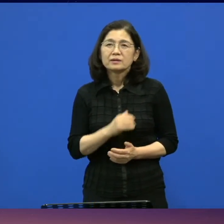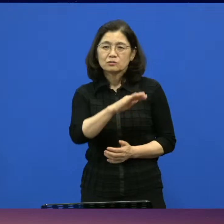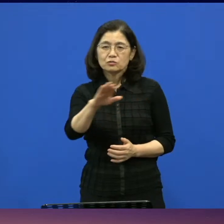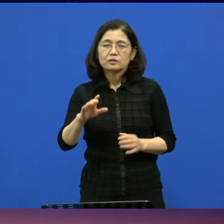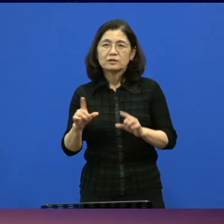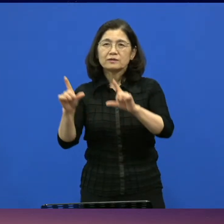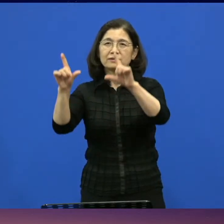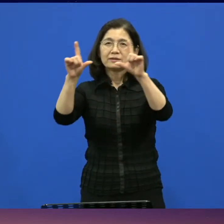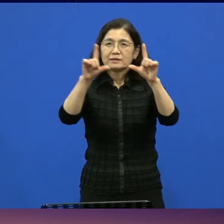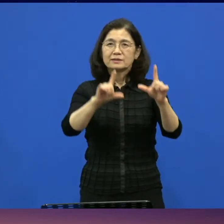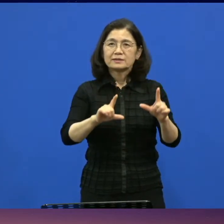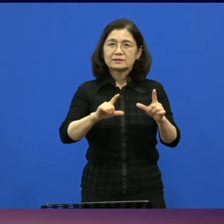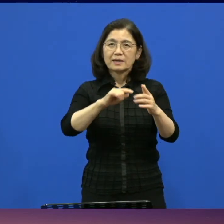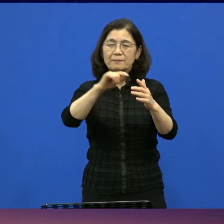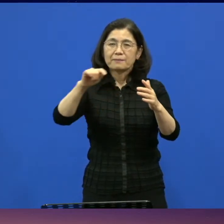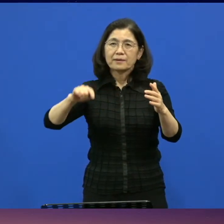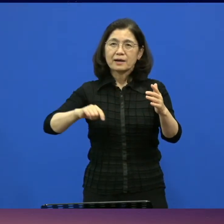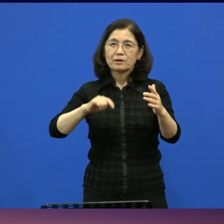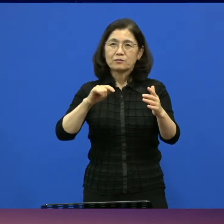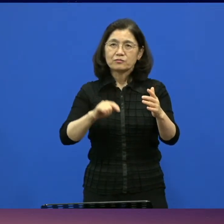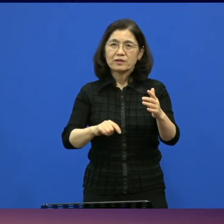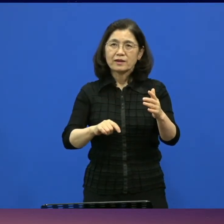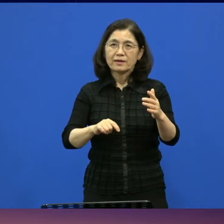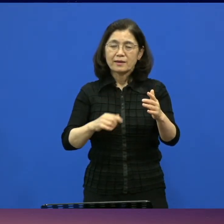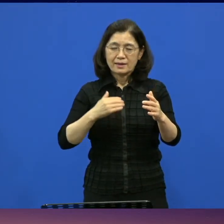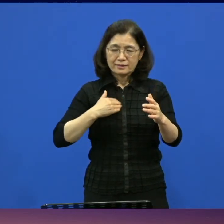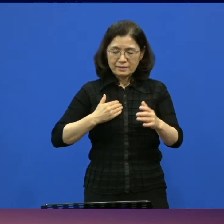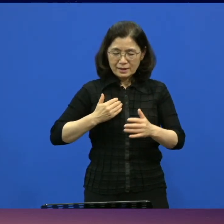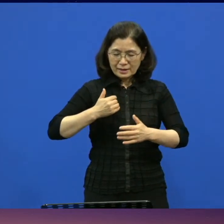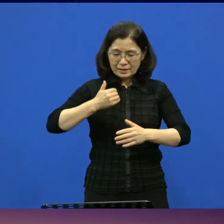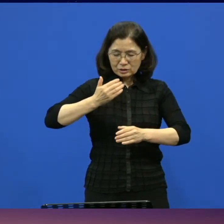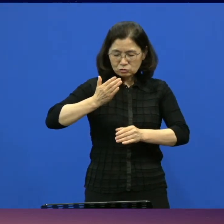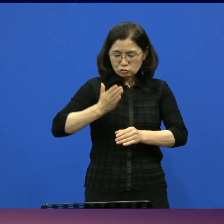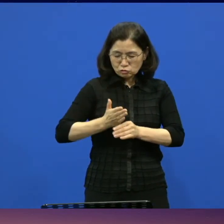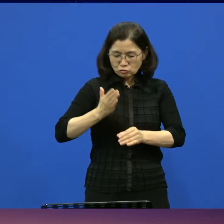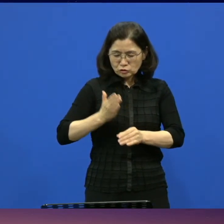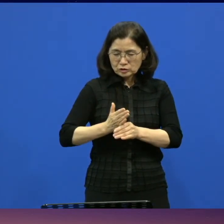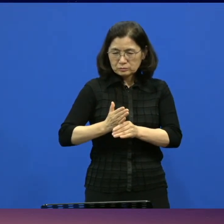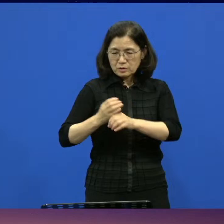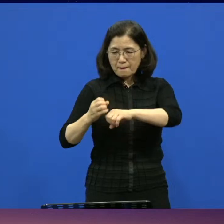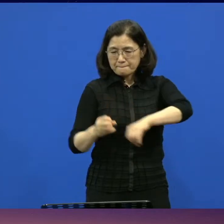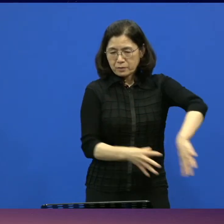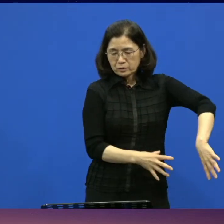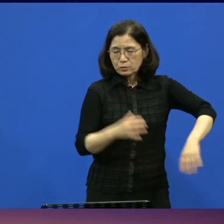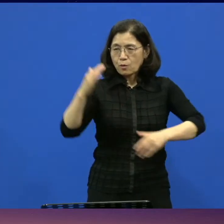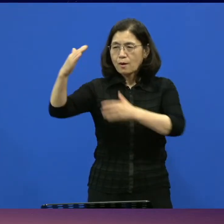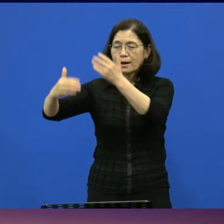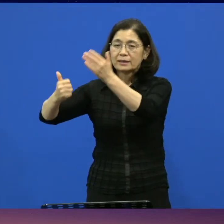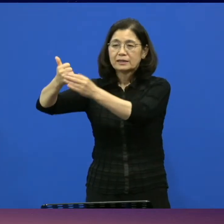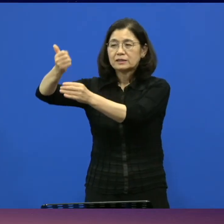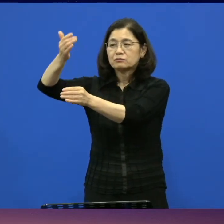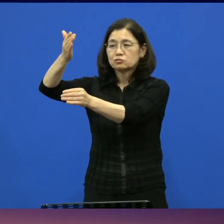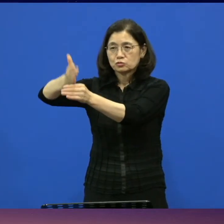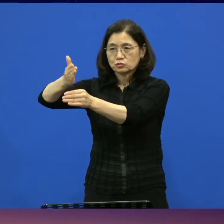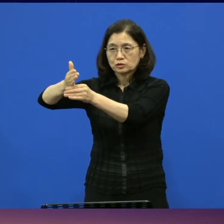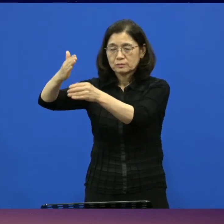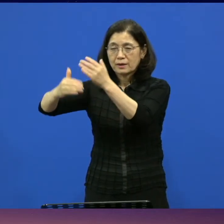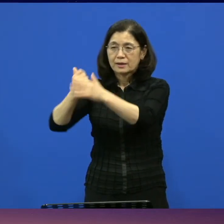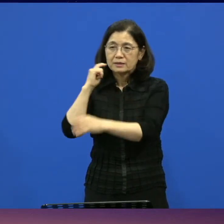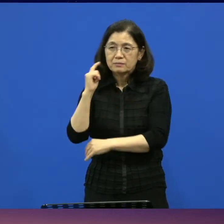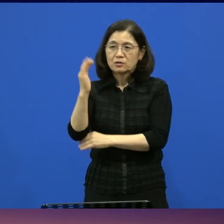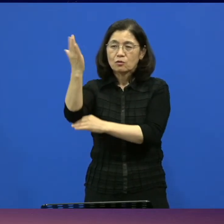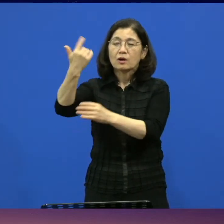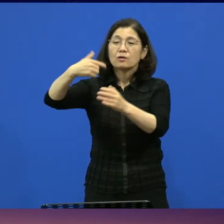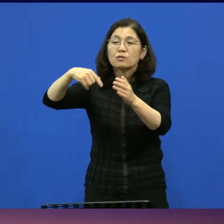삶에 우리의 삶이 우리 중심에서 하나님의 중심으로 돌려지는 것, 그분의 영광을 위해서 우리의 삶이